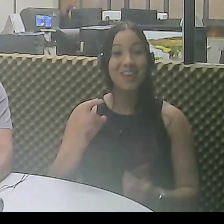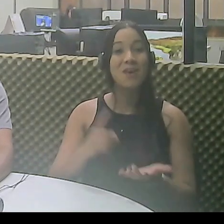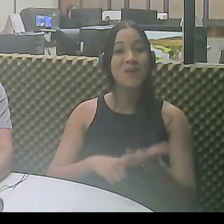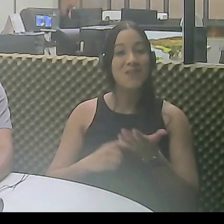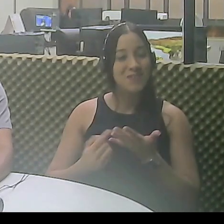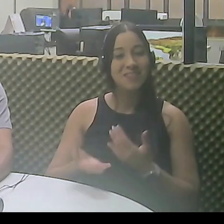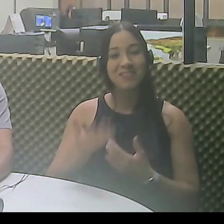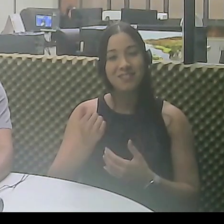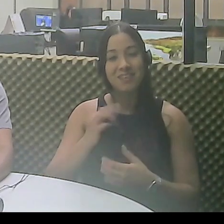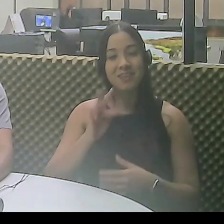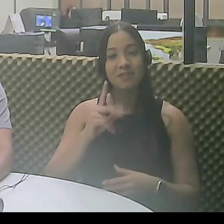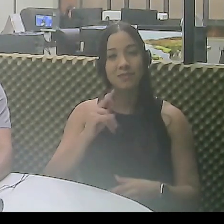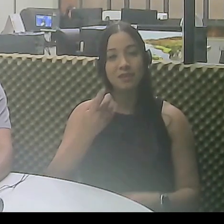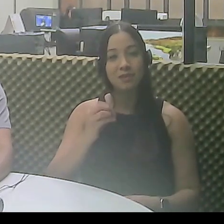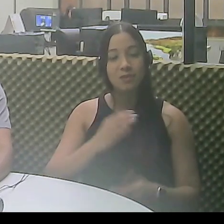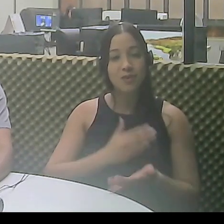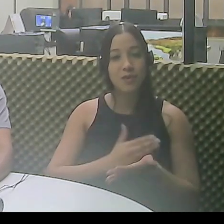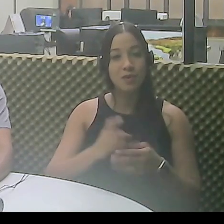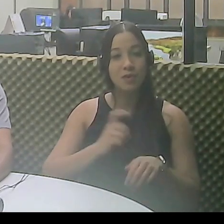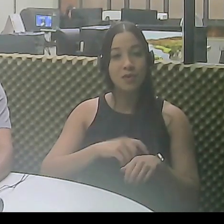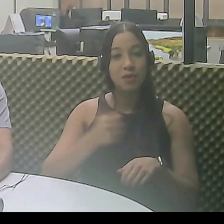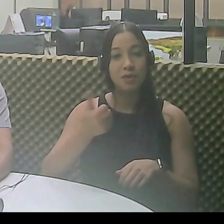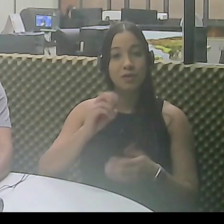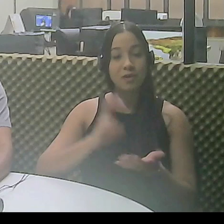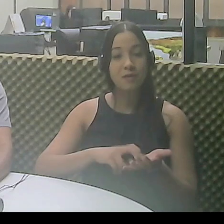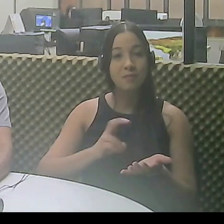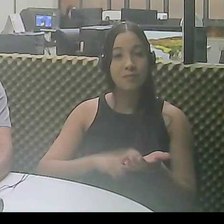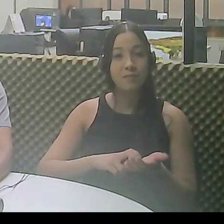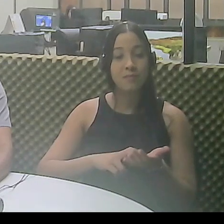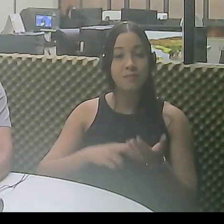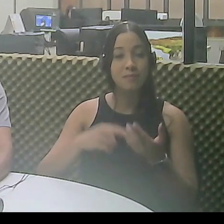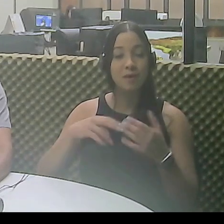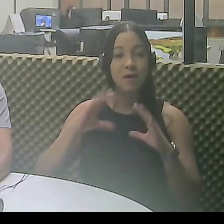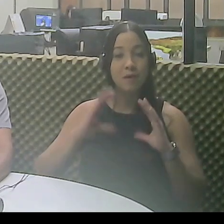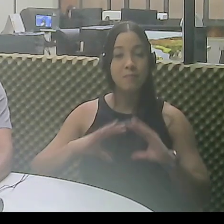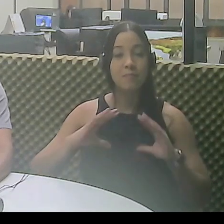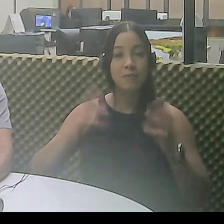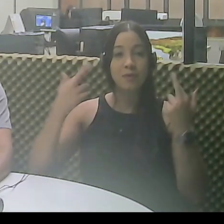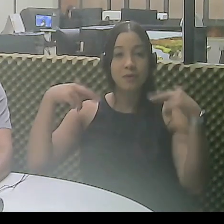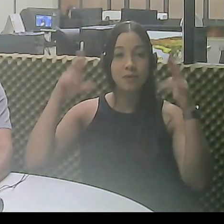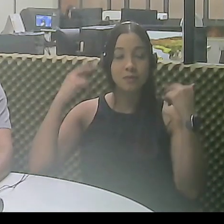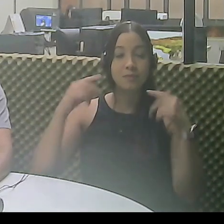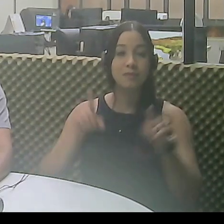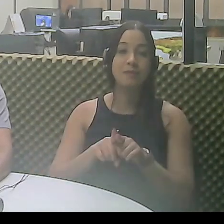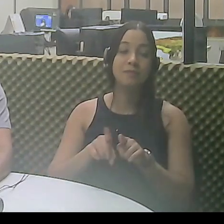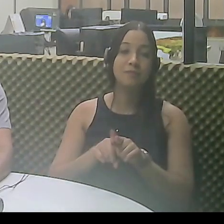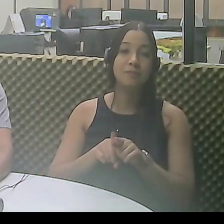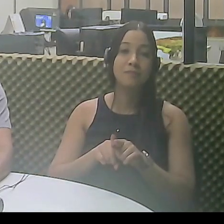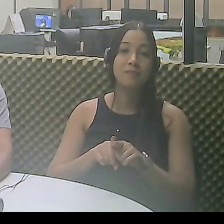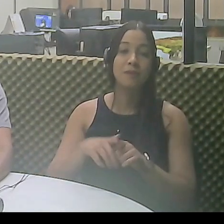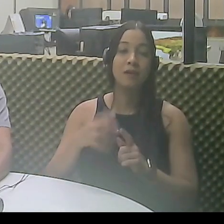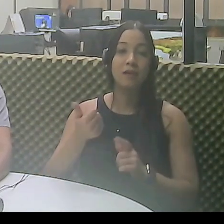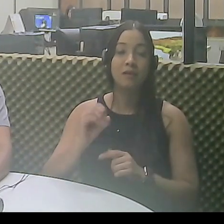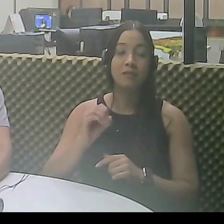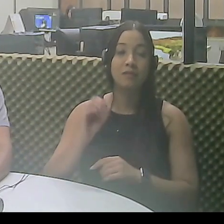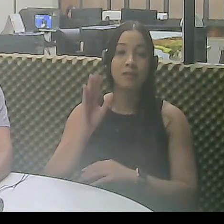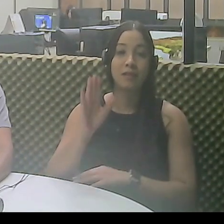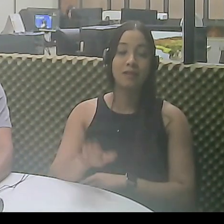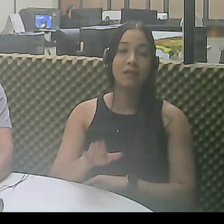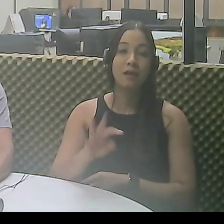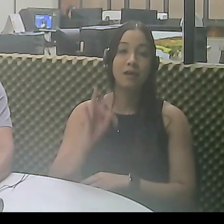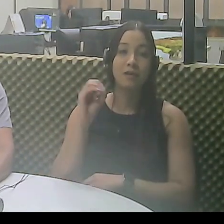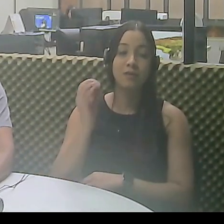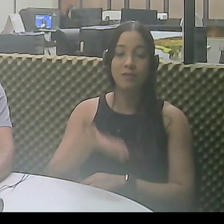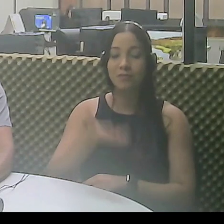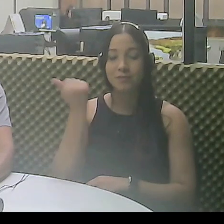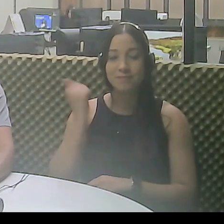convite, Fundinho Festival a partir das 10h na Praça Clarimundo Carneiro e Palco Móvel às 14h no bairro